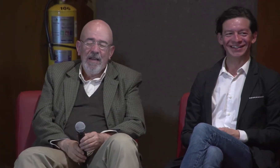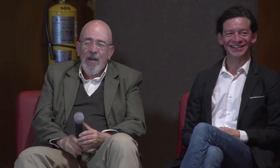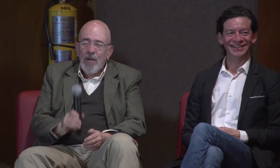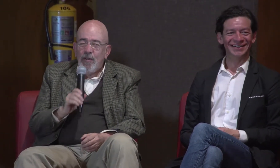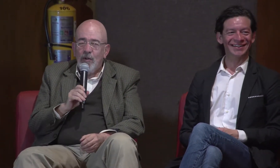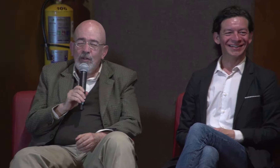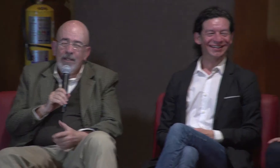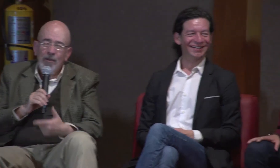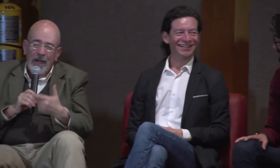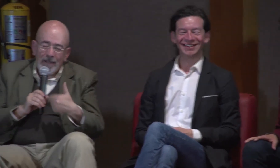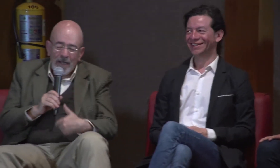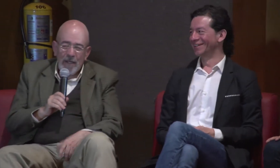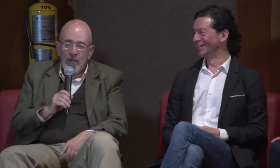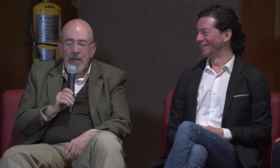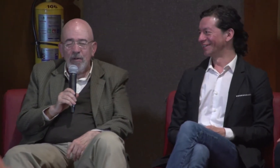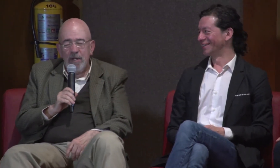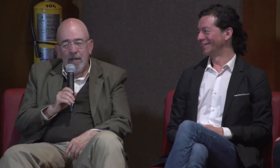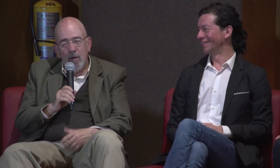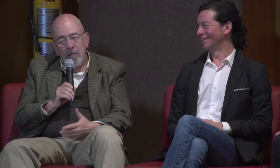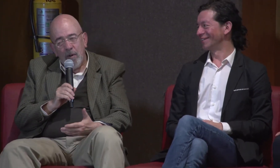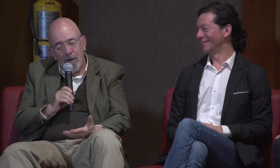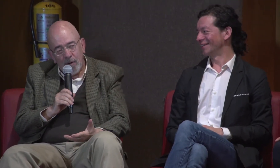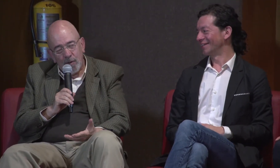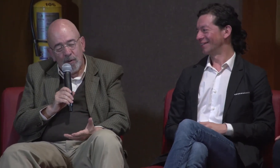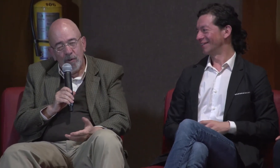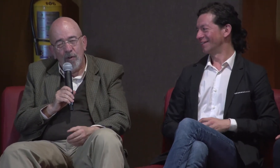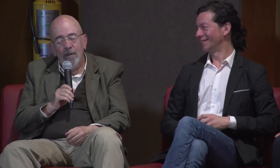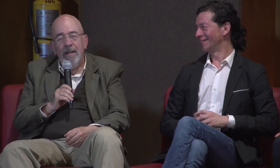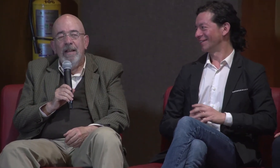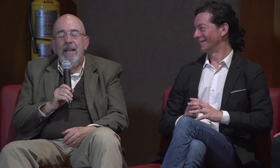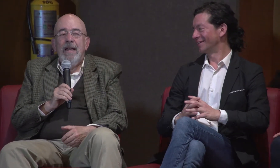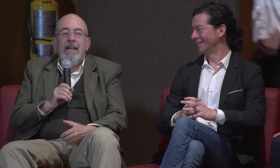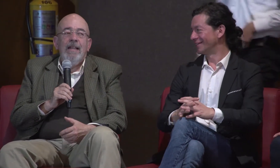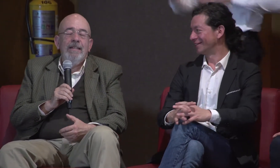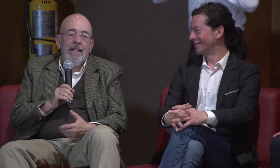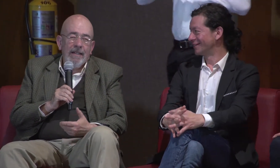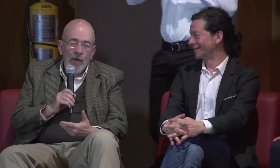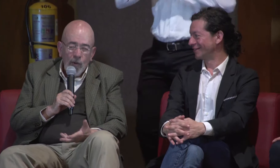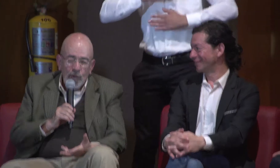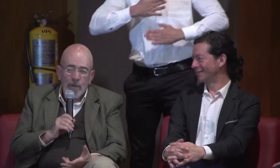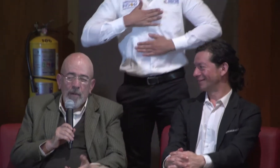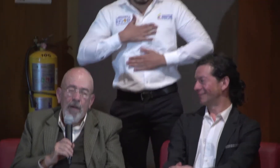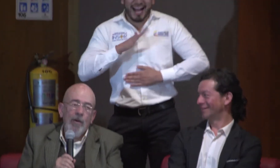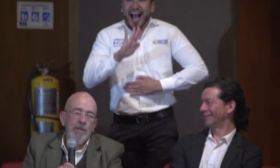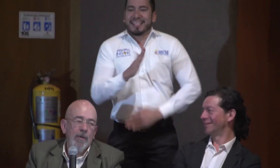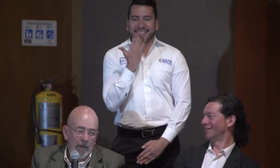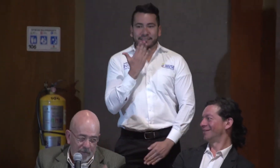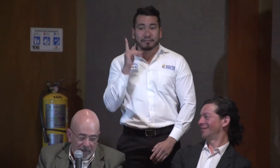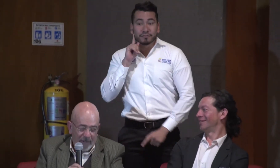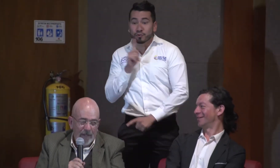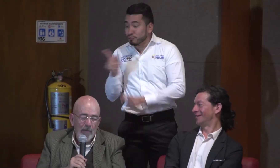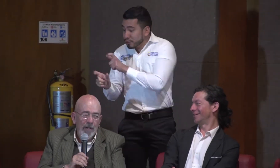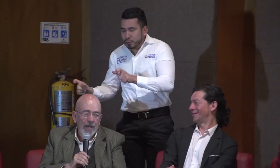Muy bien. Son dos gestos característicos míos y como los sordos son tan agudos observadores,